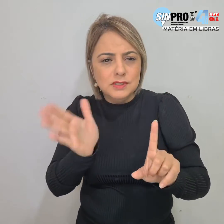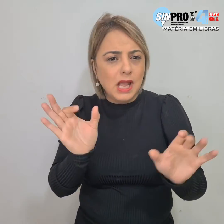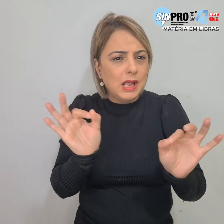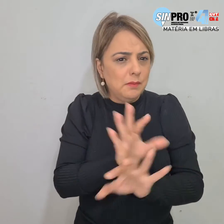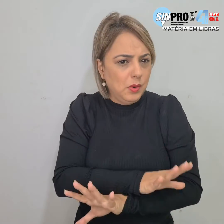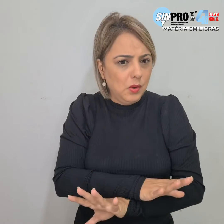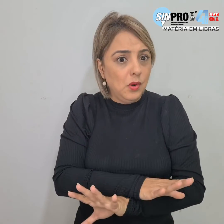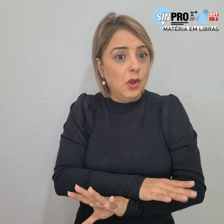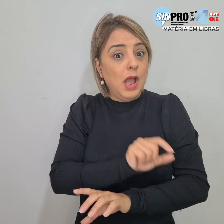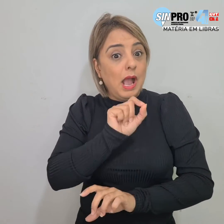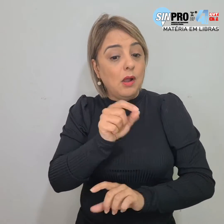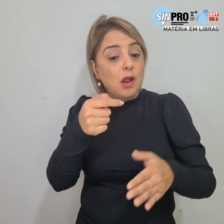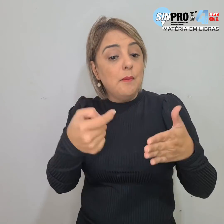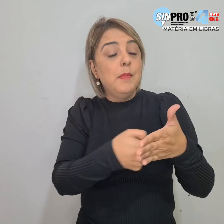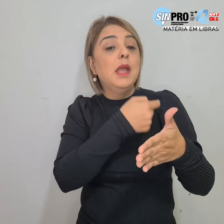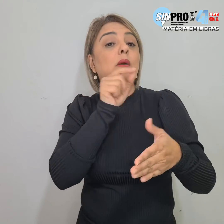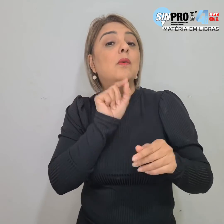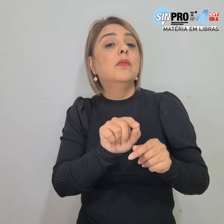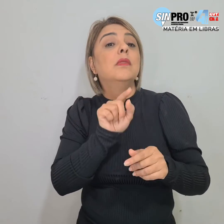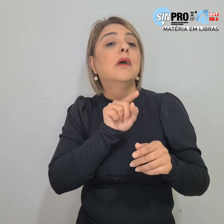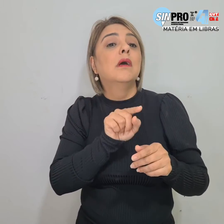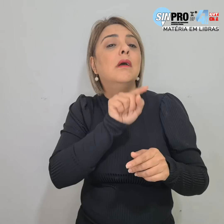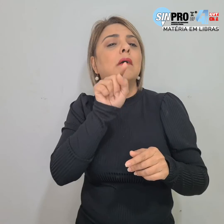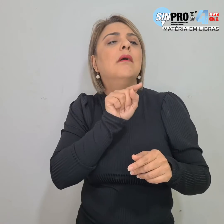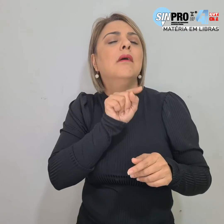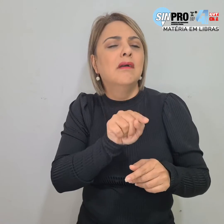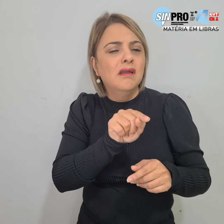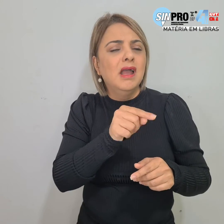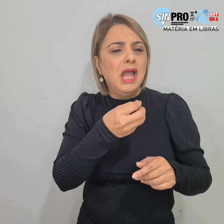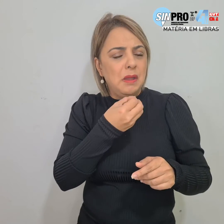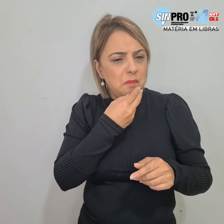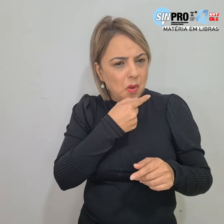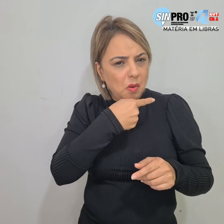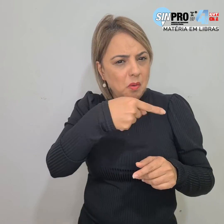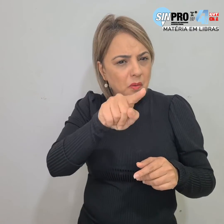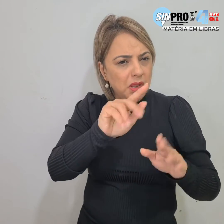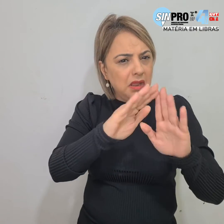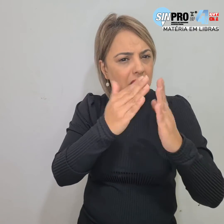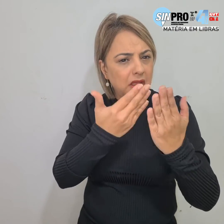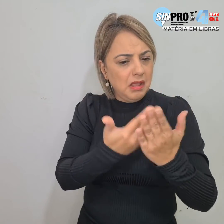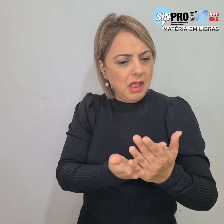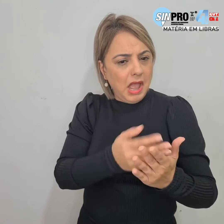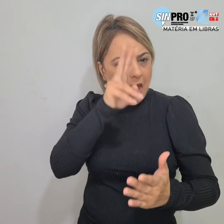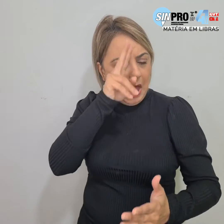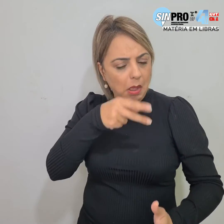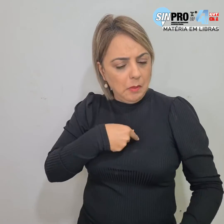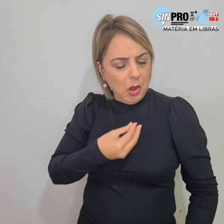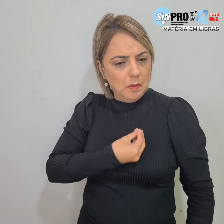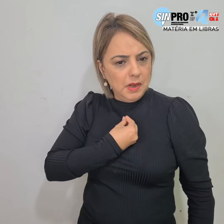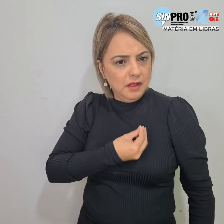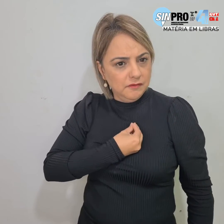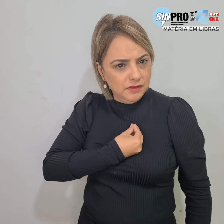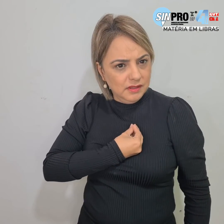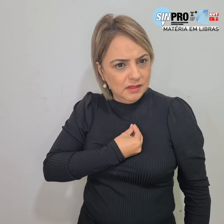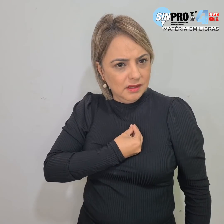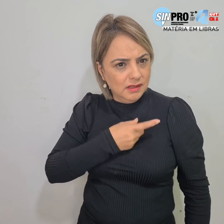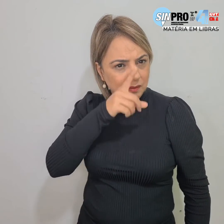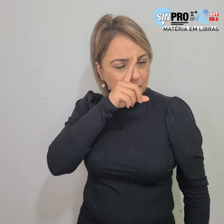perguntar: vale a pena ir para a escola e colocar a minha própria vida e daqueles que eu gosto em risco? Finaliza.